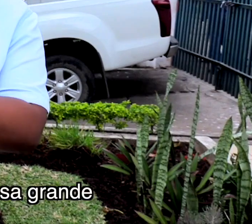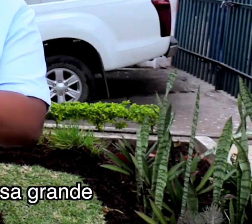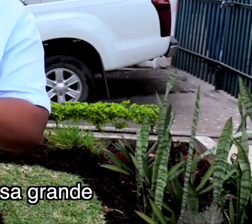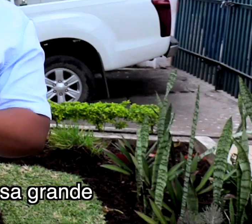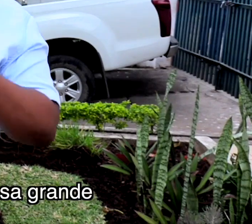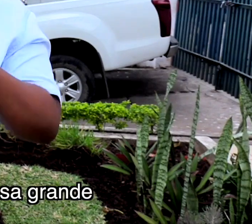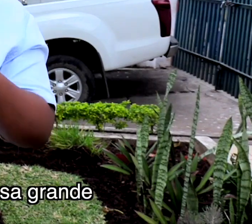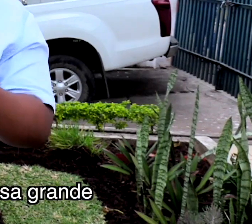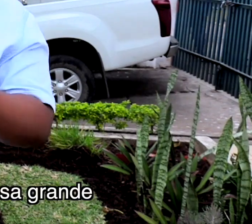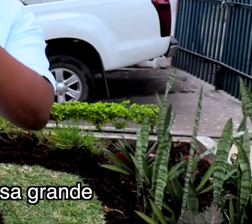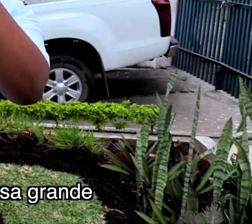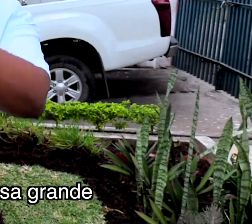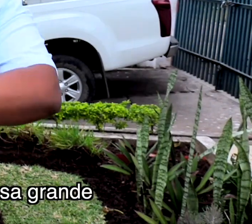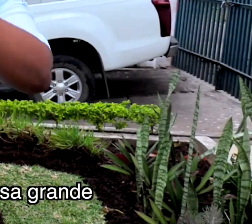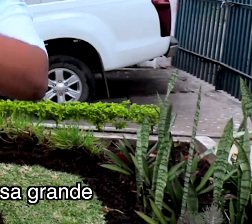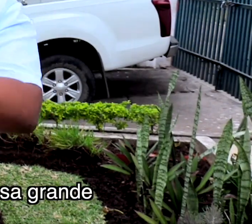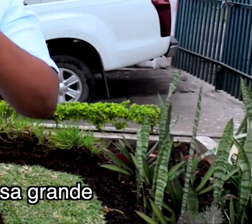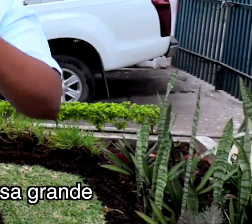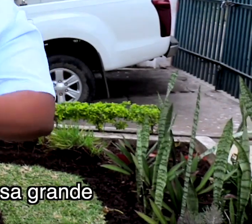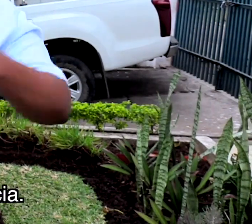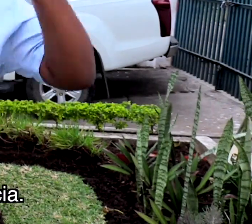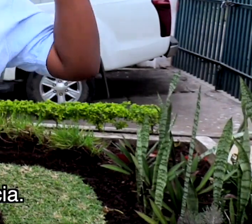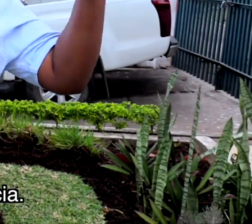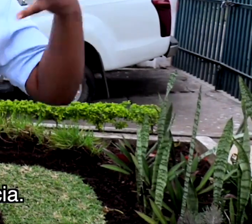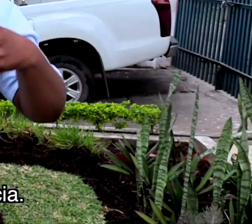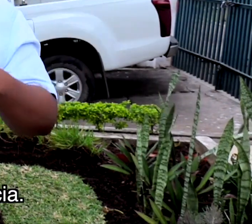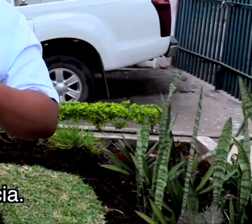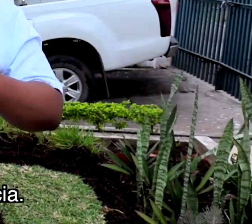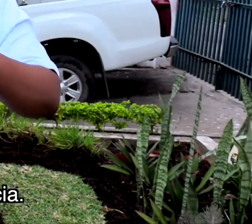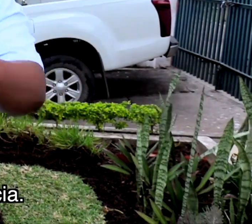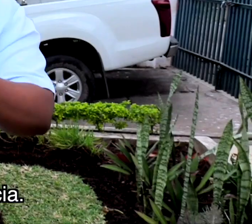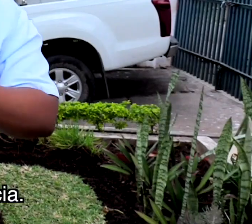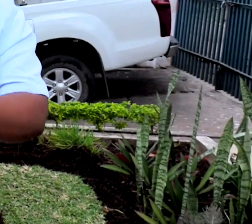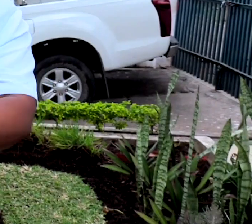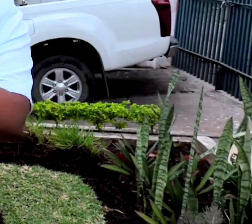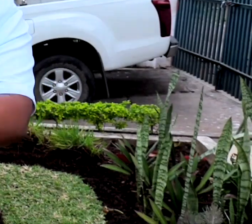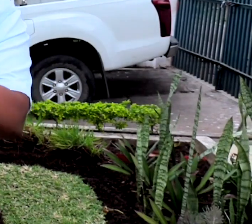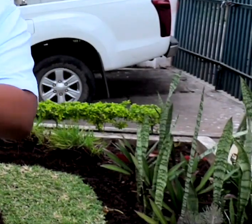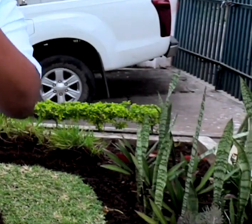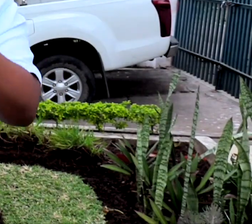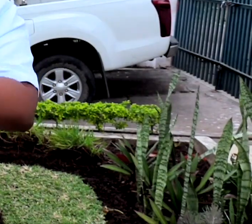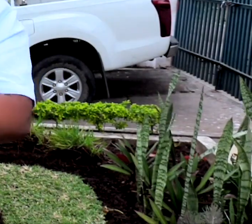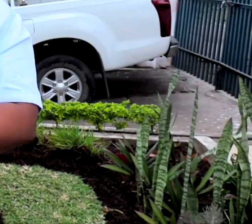Bastante sonhador, Elton pretende ter uma empresa grande e empregar as pessoas com deficiência.